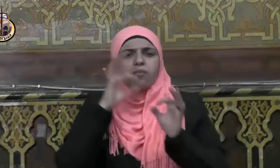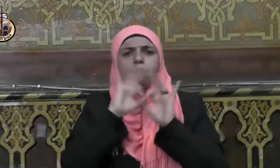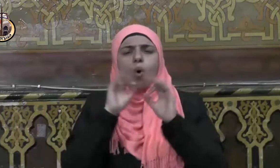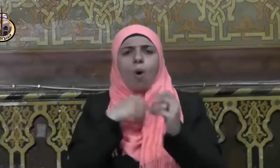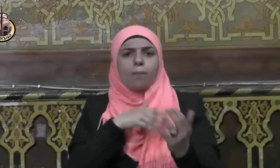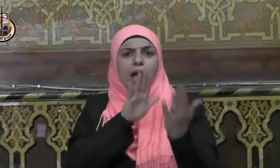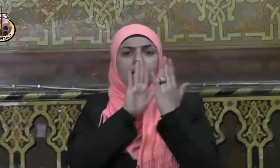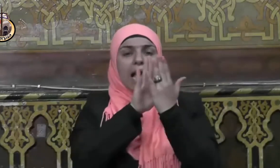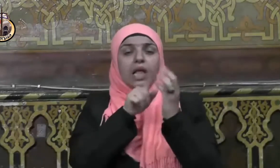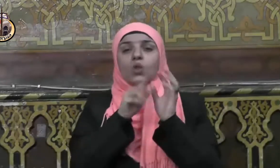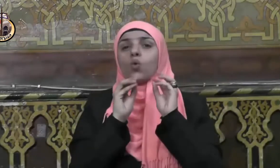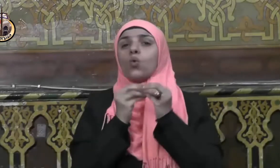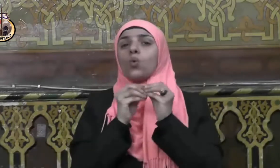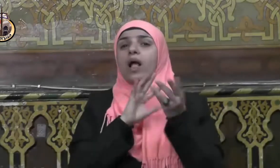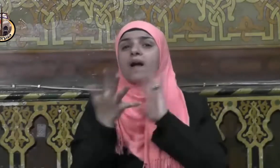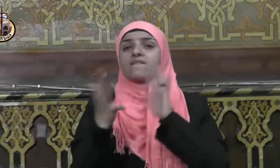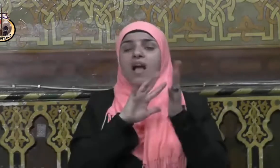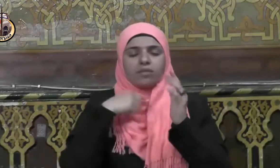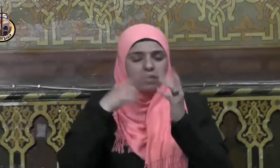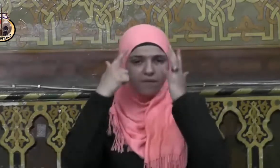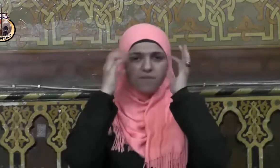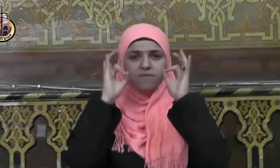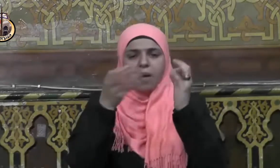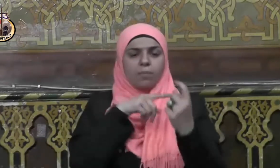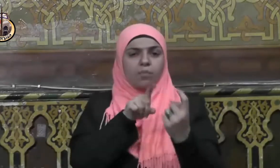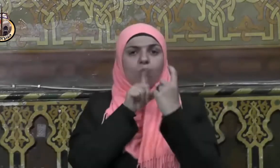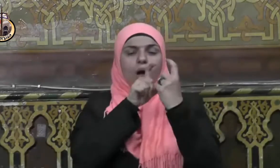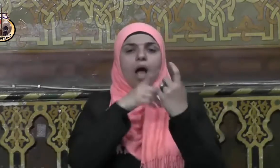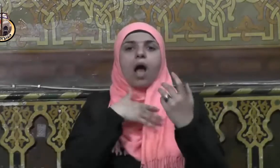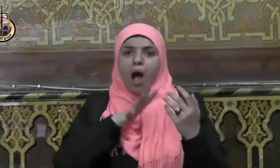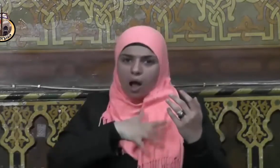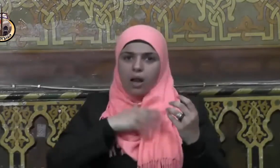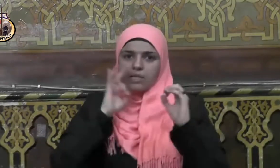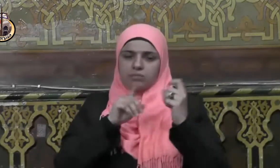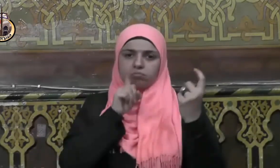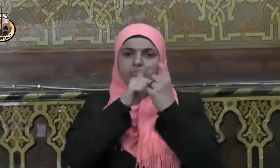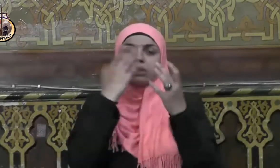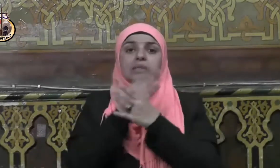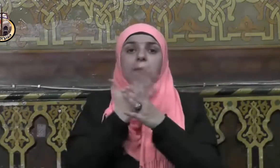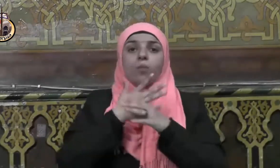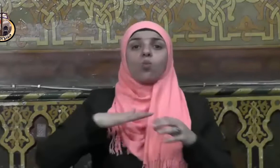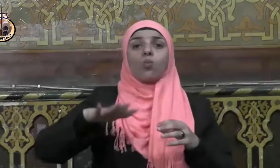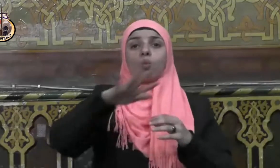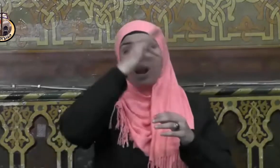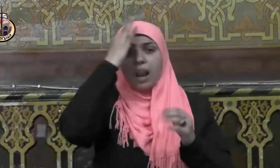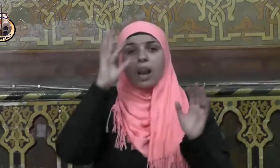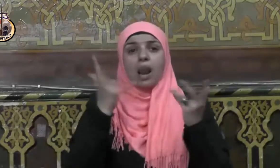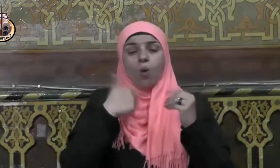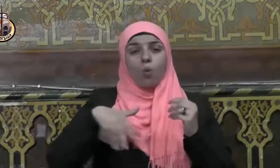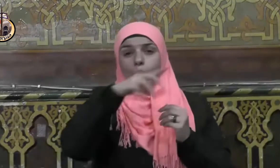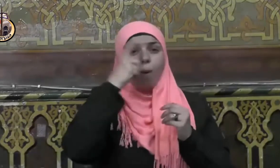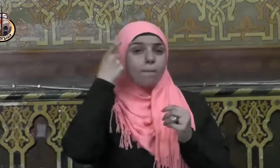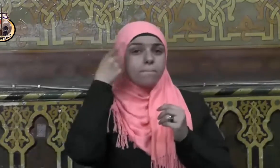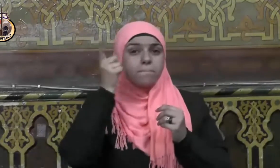التحديات التي تواجهنا، لأننا دون إدراك هذه